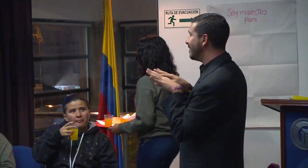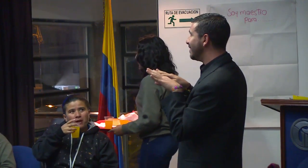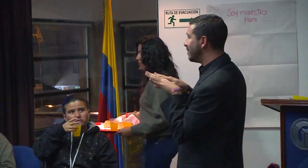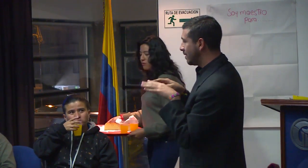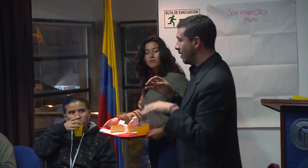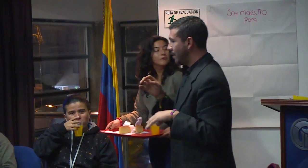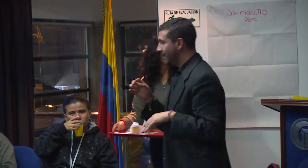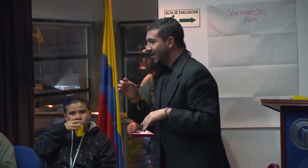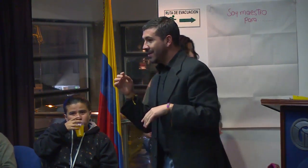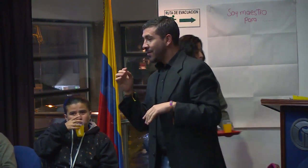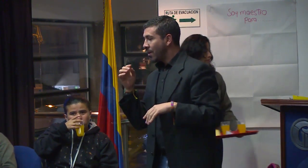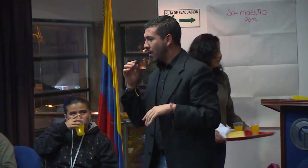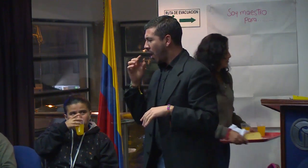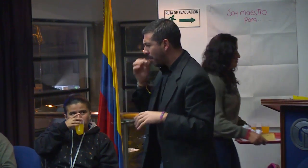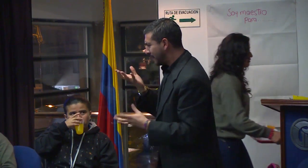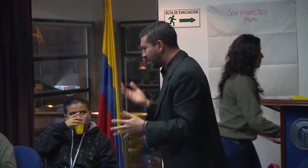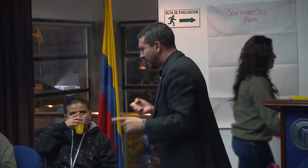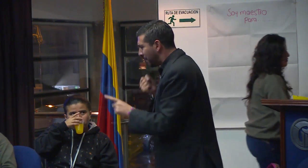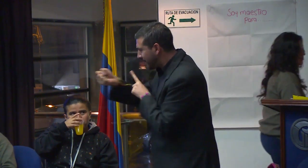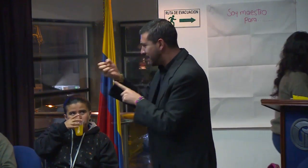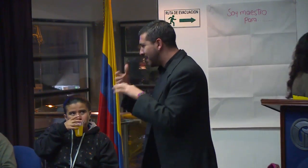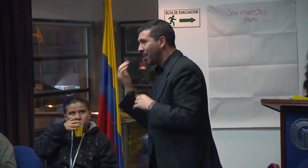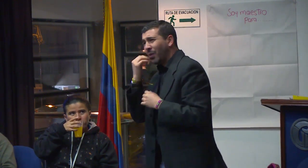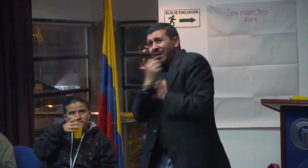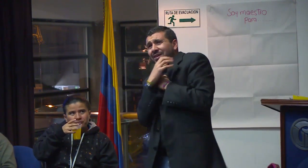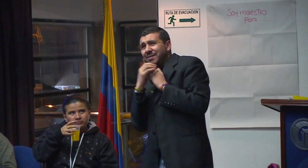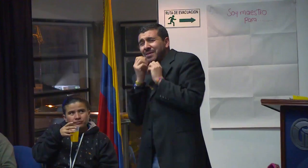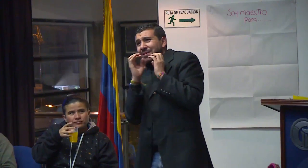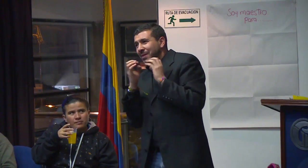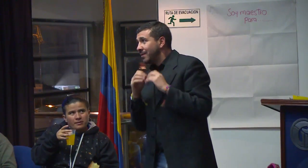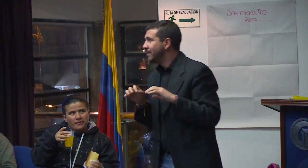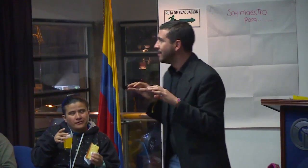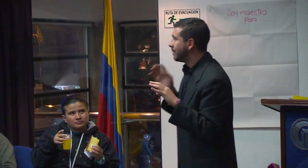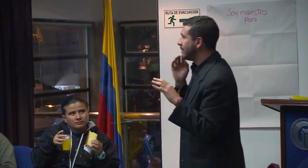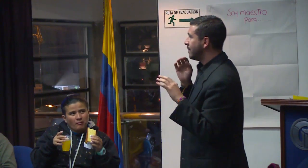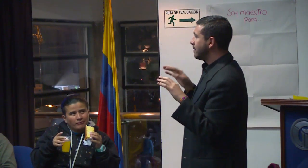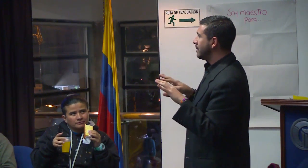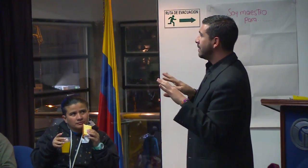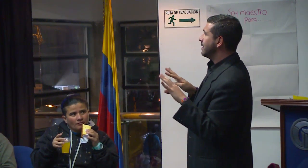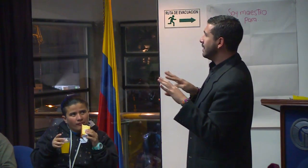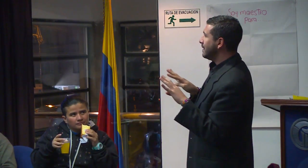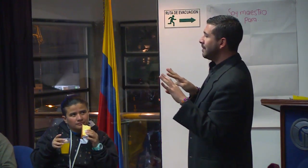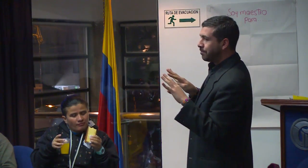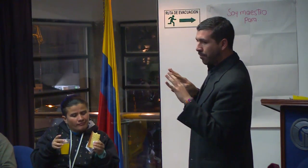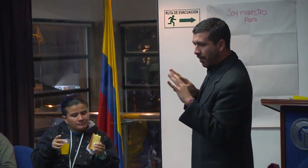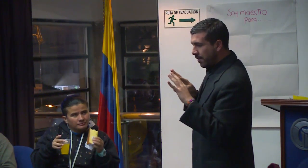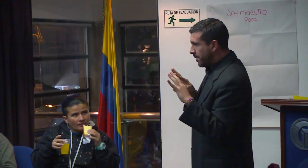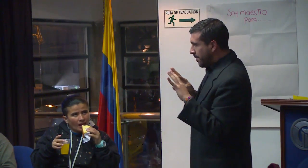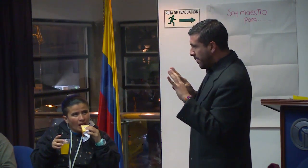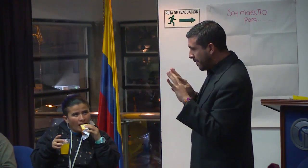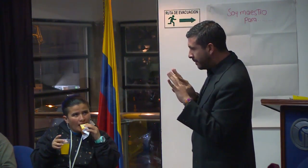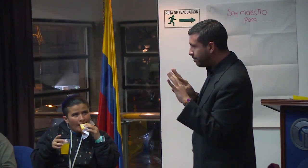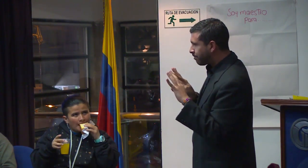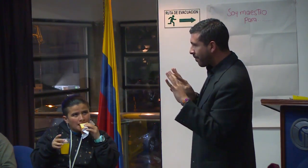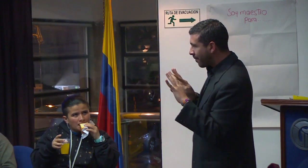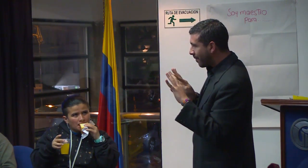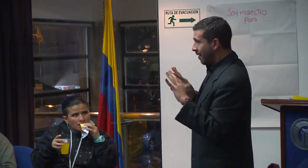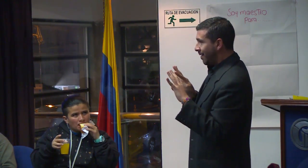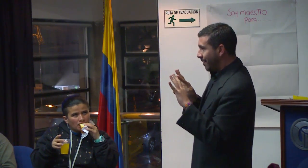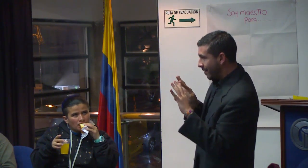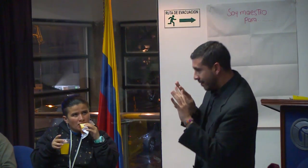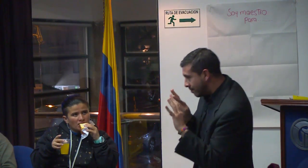quedan mirándolos, y, ah, sí. Y ellos siguen, y el hombre de pronto empieza a pegarle. Es un video en YouTube que pues